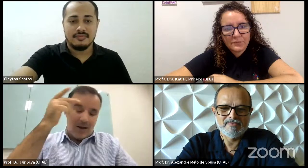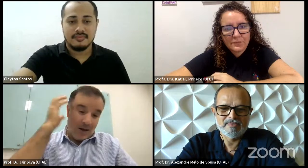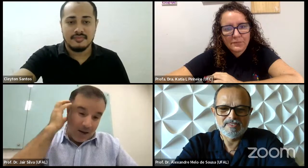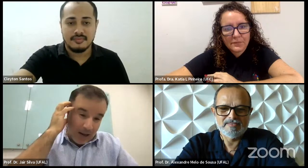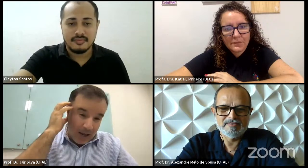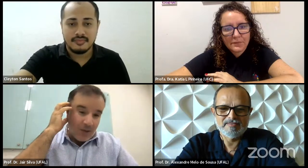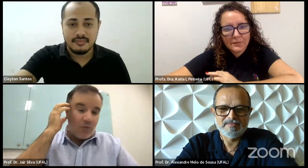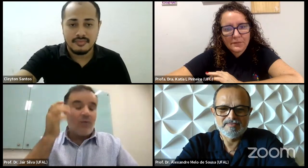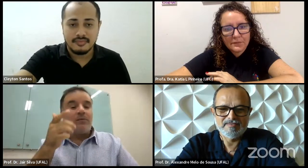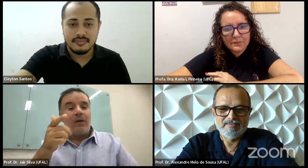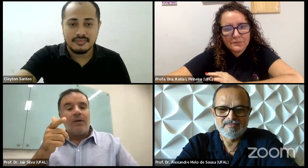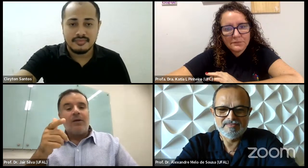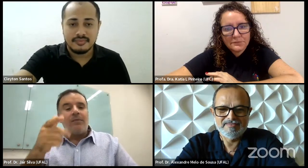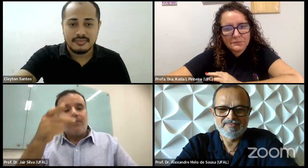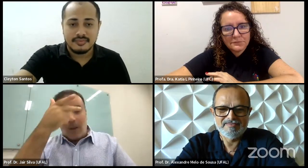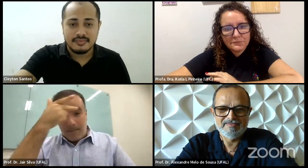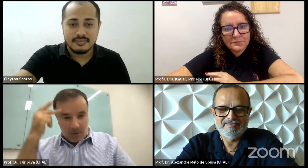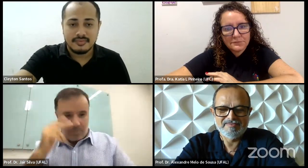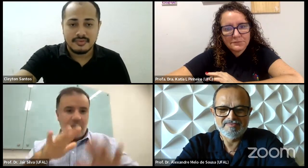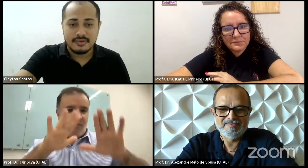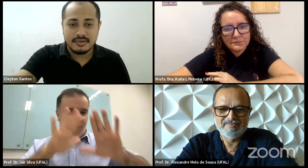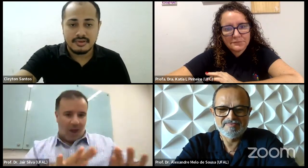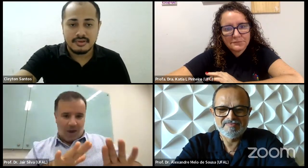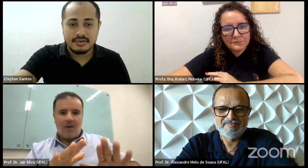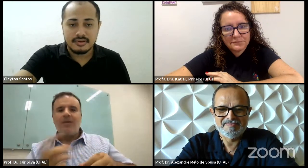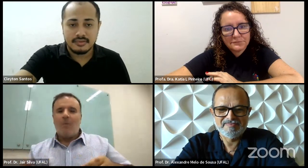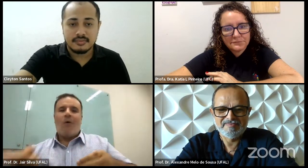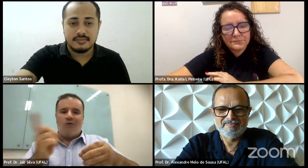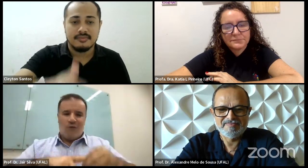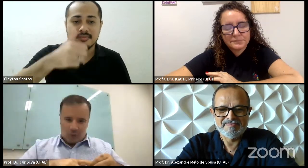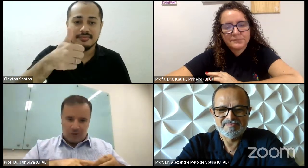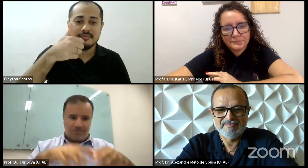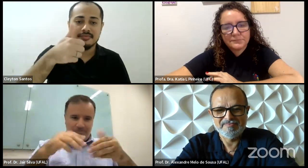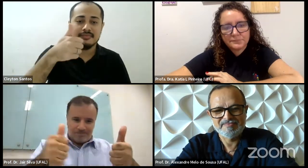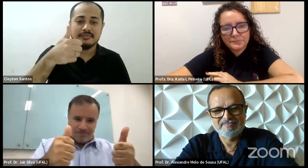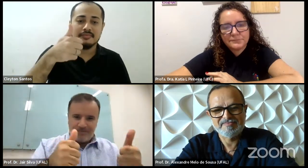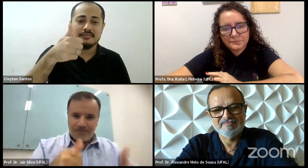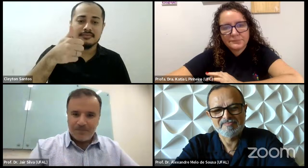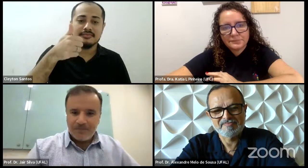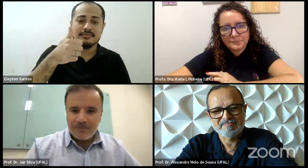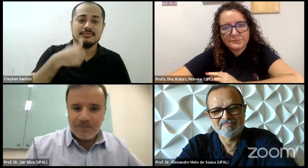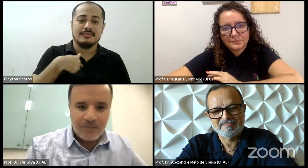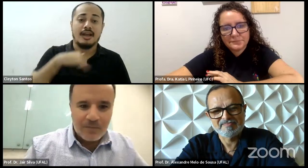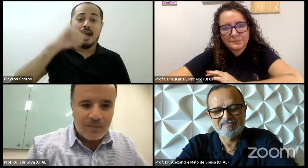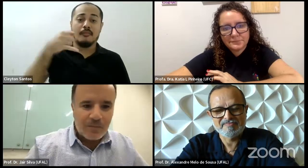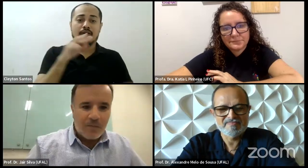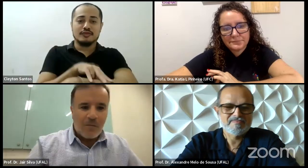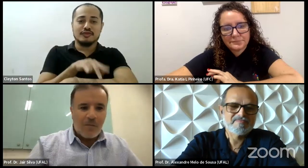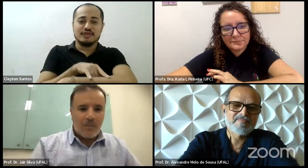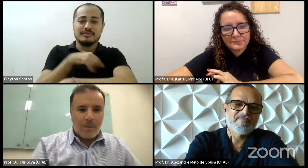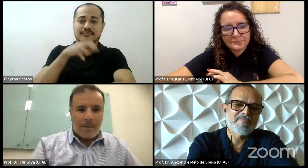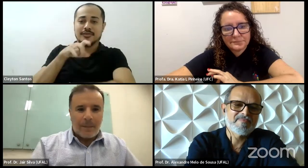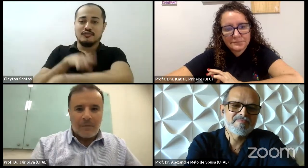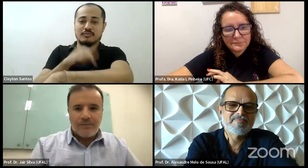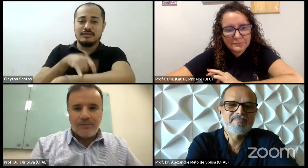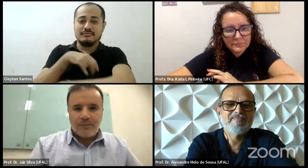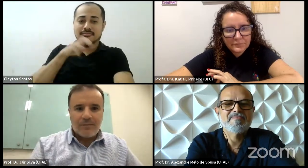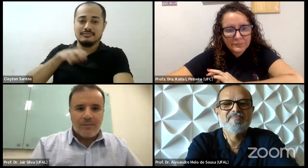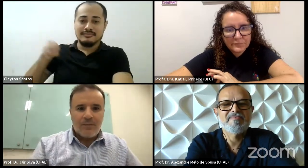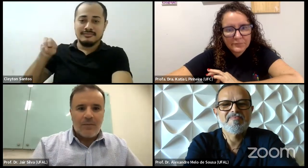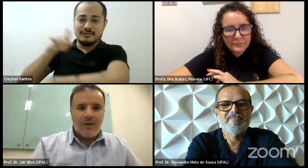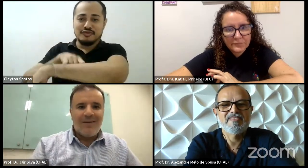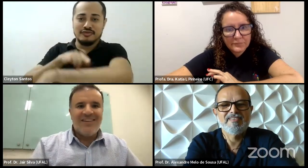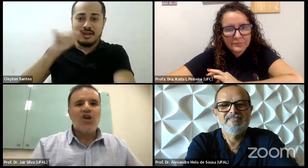Amanda vai sair para fazer as considerações, tá certo? Sobre a dissertação. Daqui a pouco a